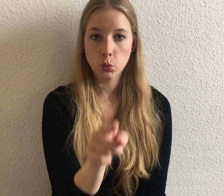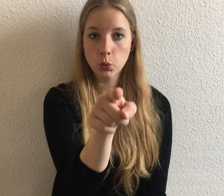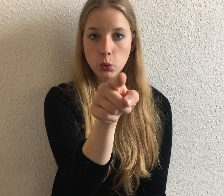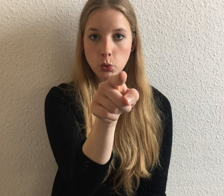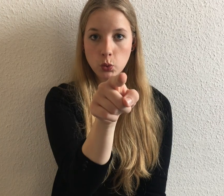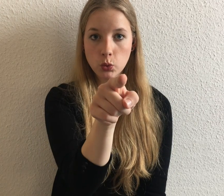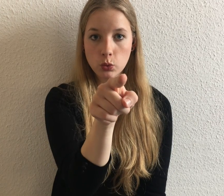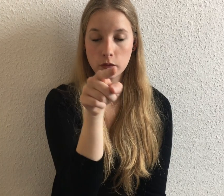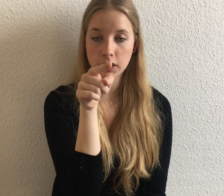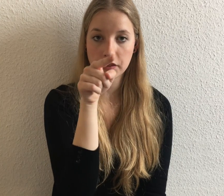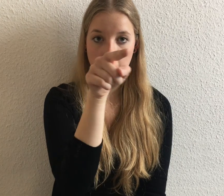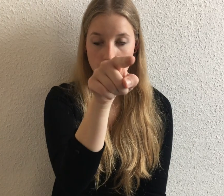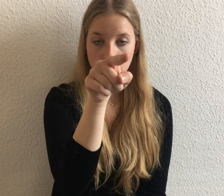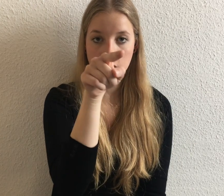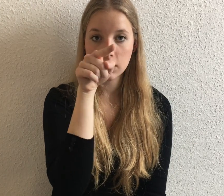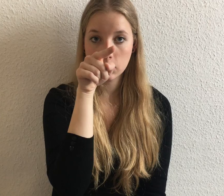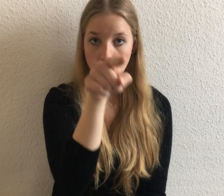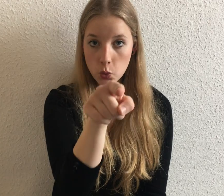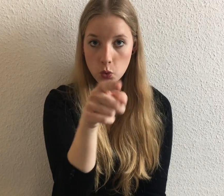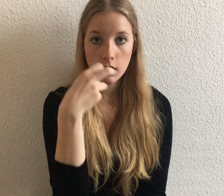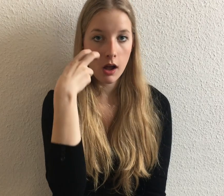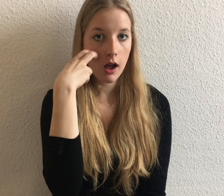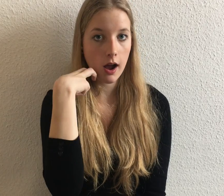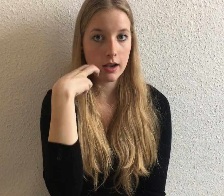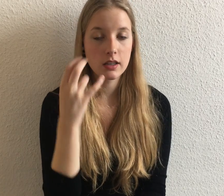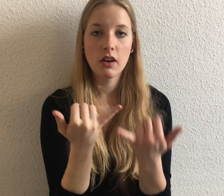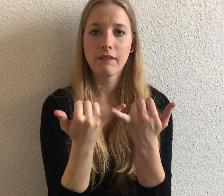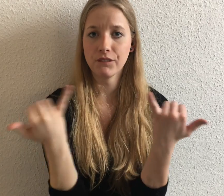Du? Wieder auf die andere Person gerichtet. Du, alt, B.